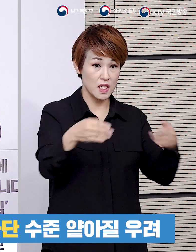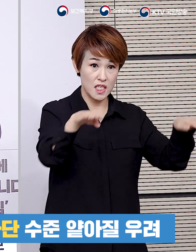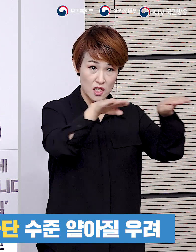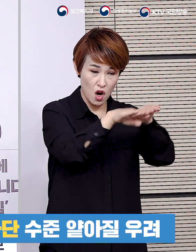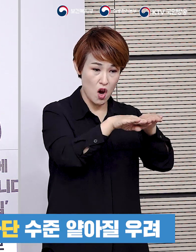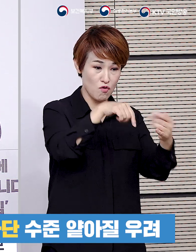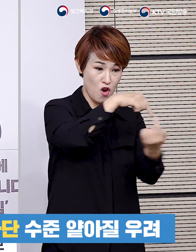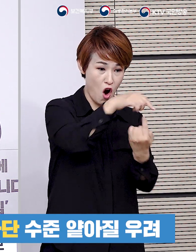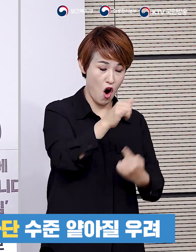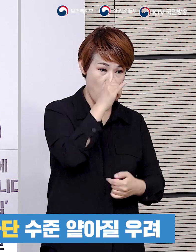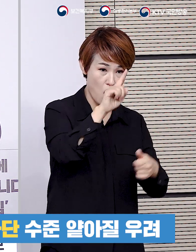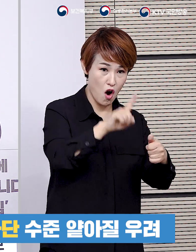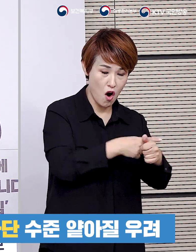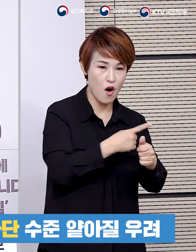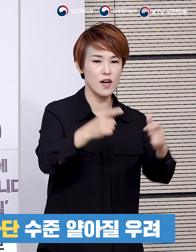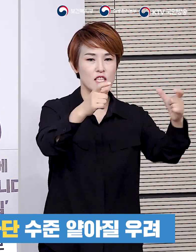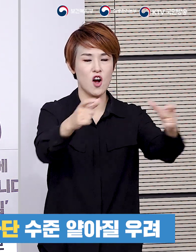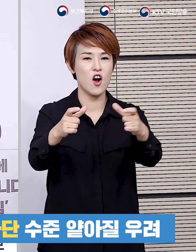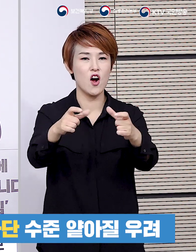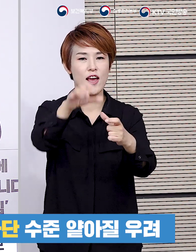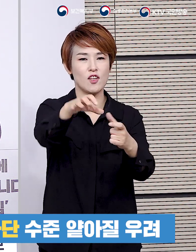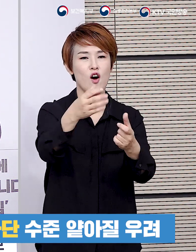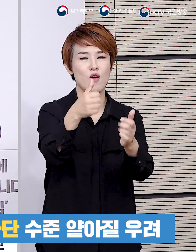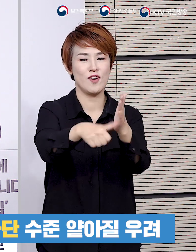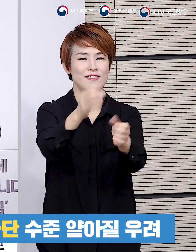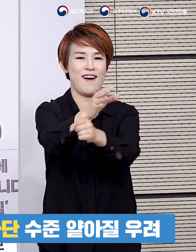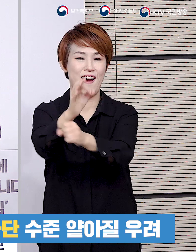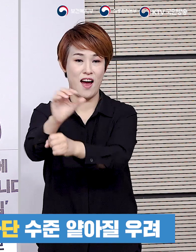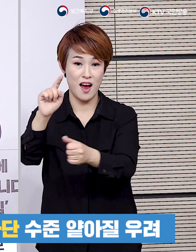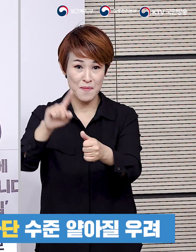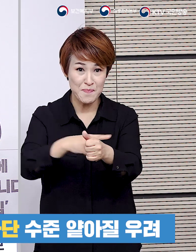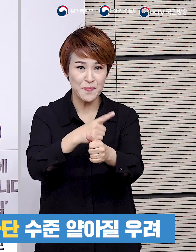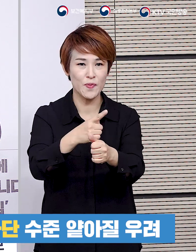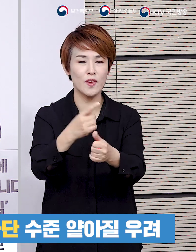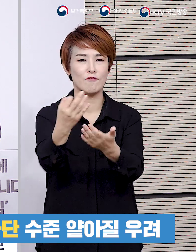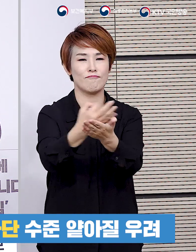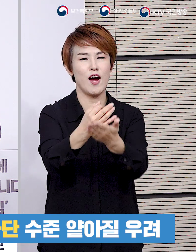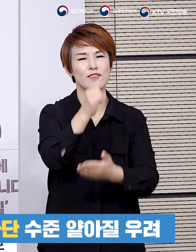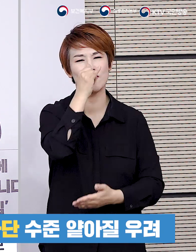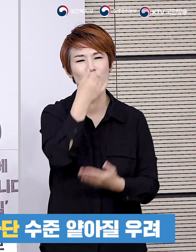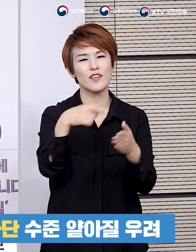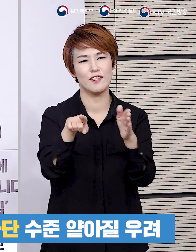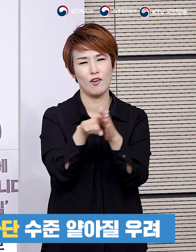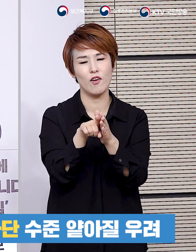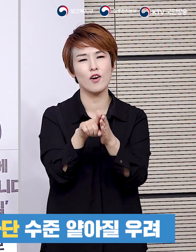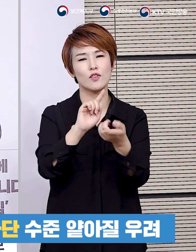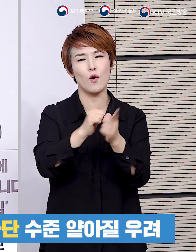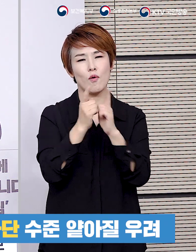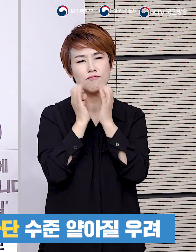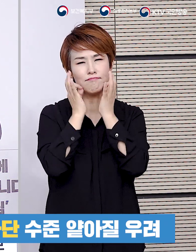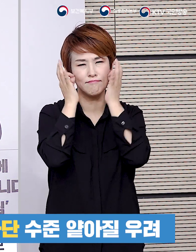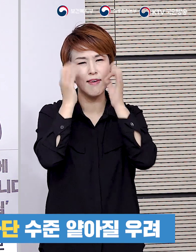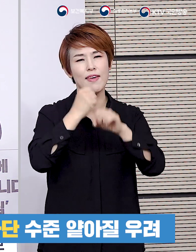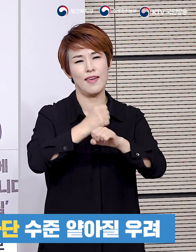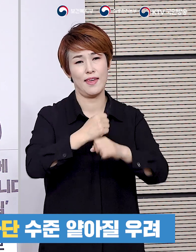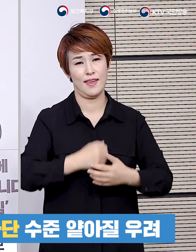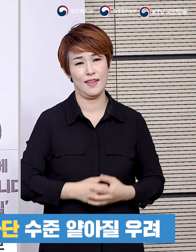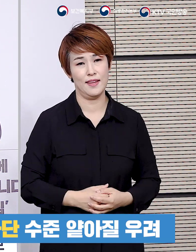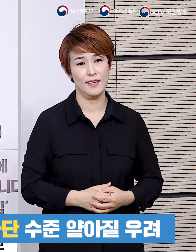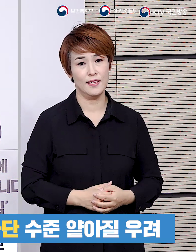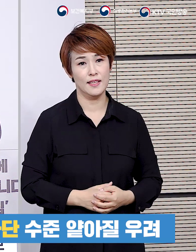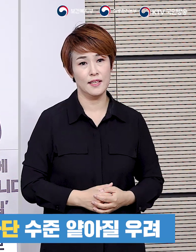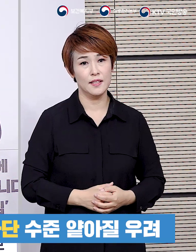지역사회의 경제에도 다소나마 도움이 되는 방식으로 운영될 수 있도록 협의하고 노력하는 노력을